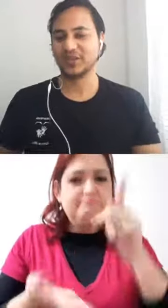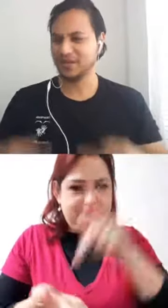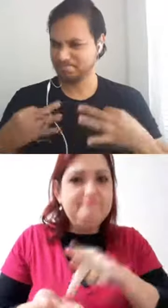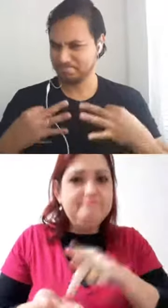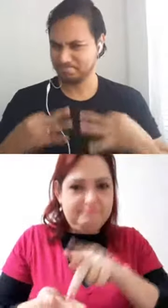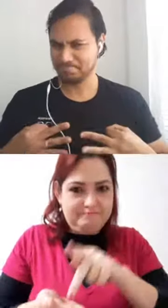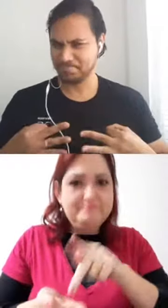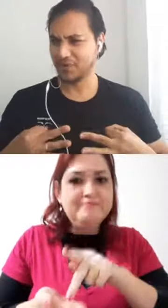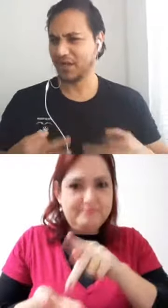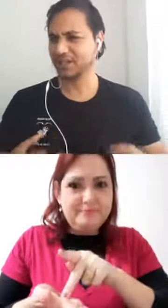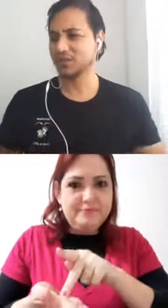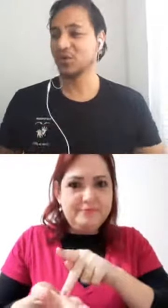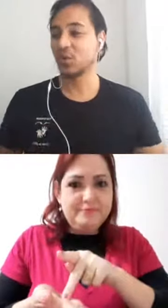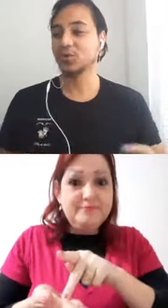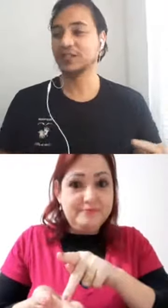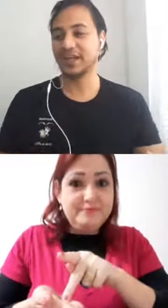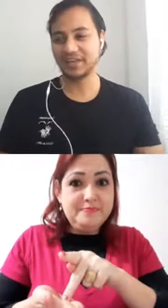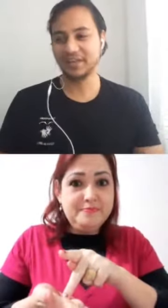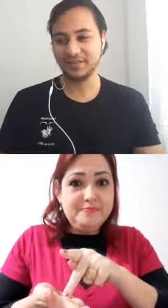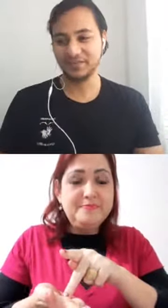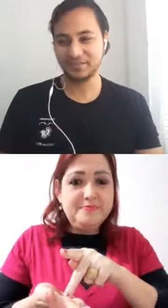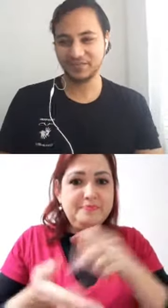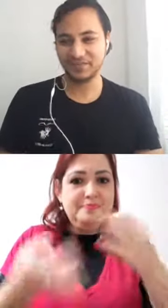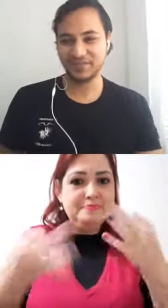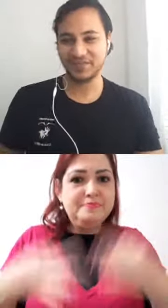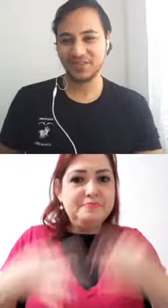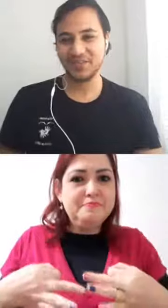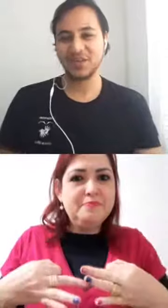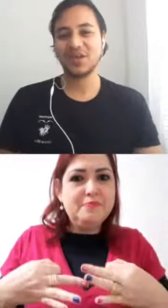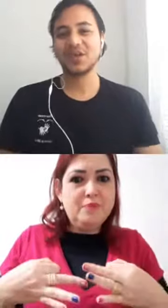honesto, né? Honesto, consciente,